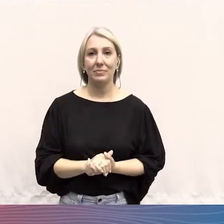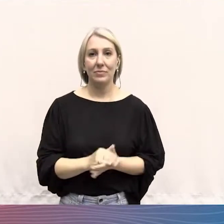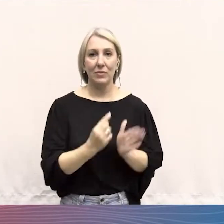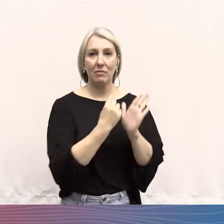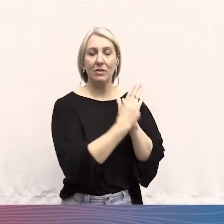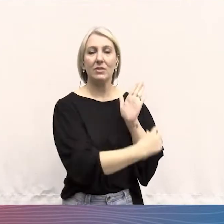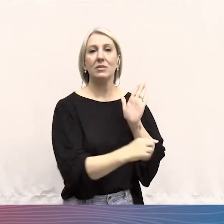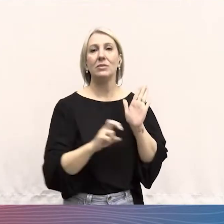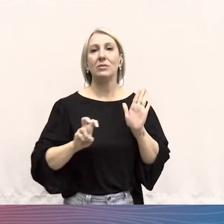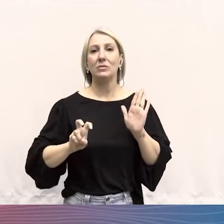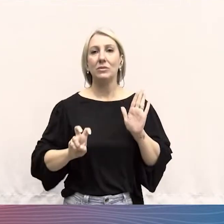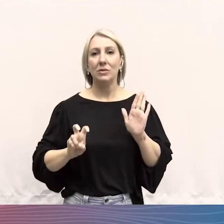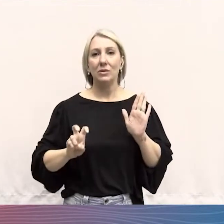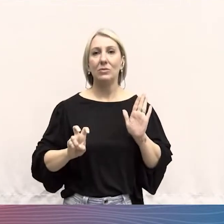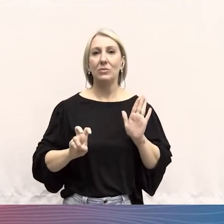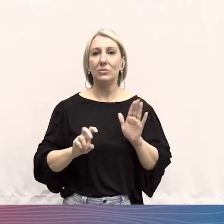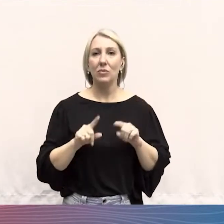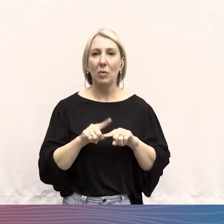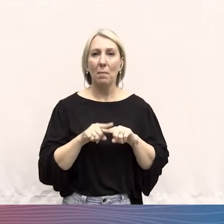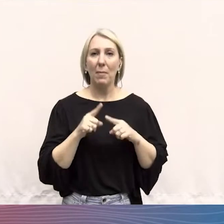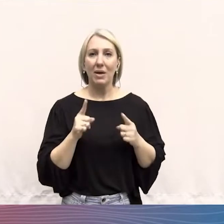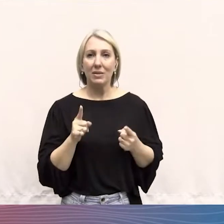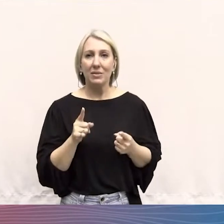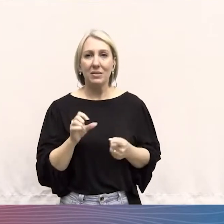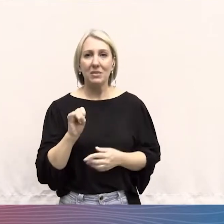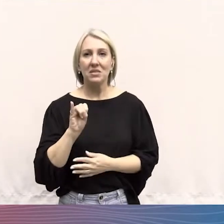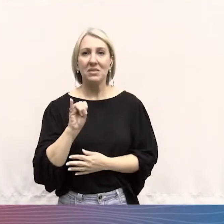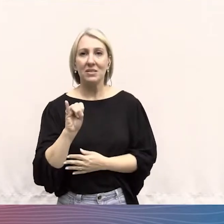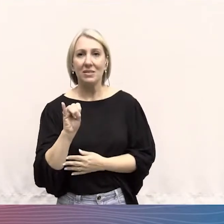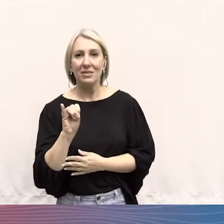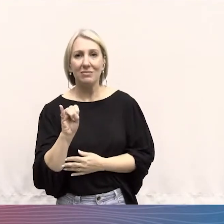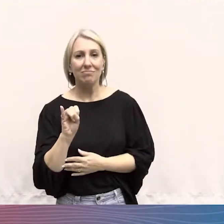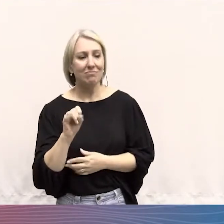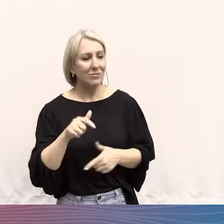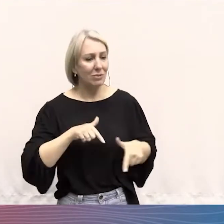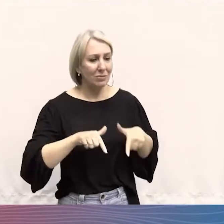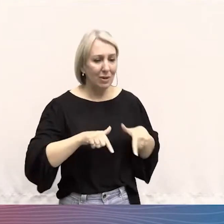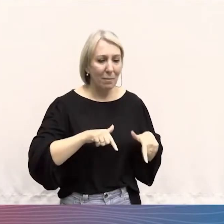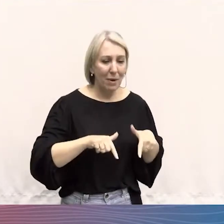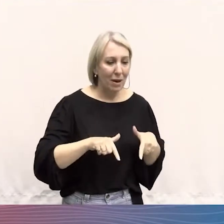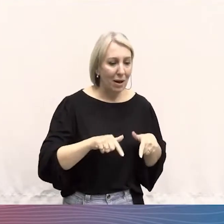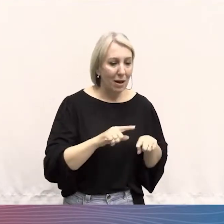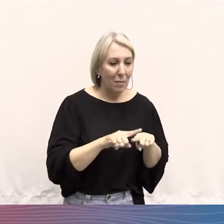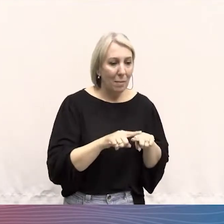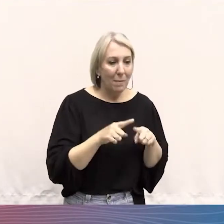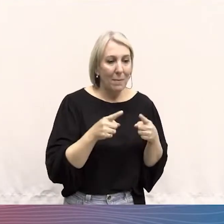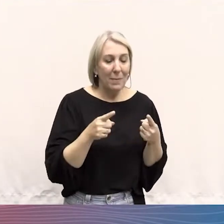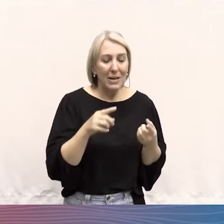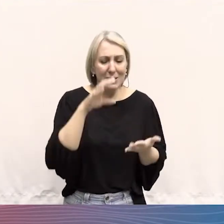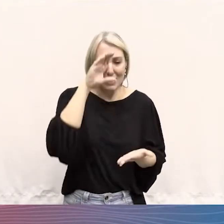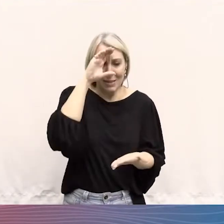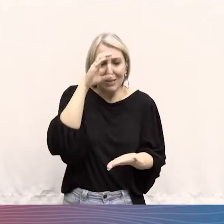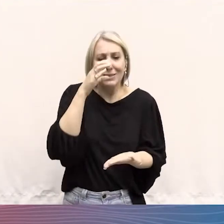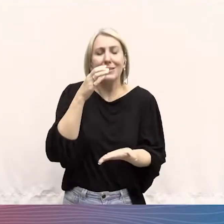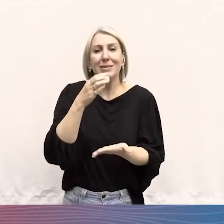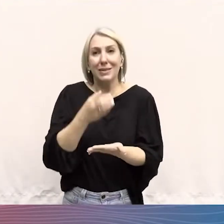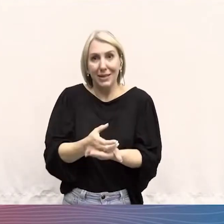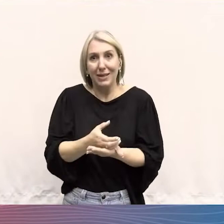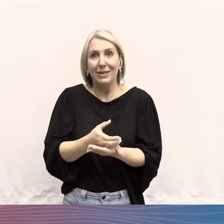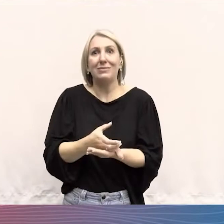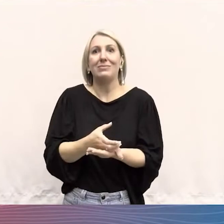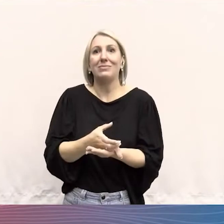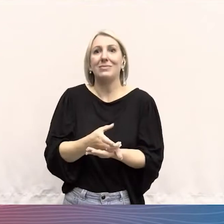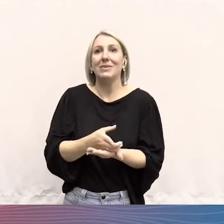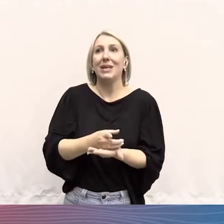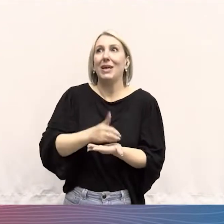5, mas ao que não trabalha, porém crê naquele que justifica o ímpio,